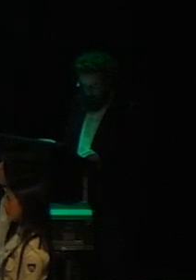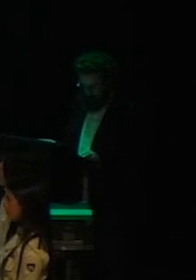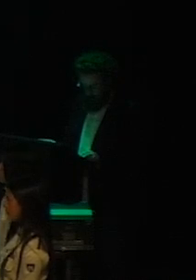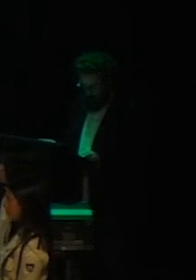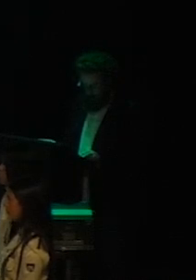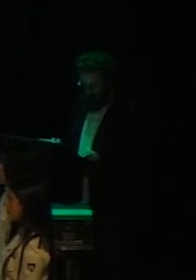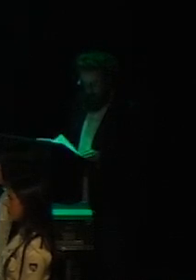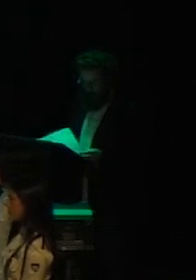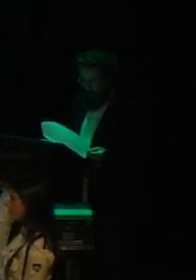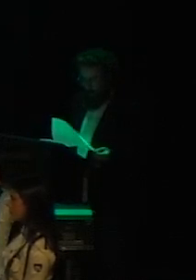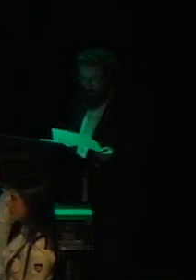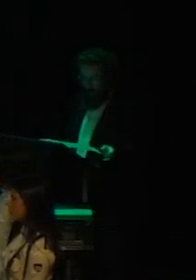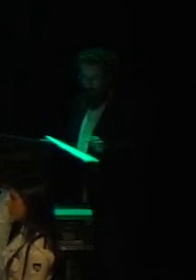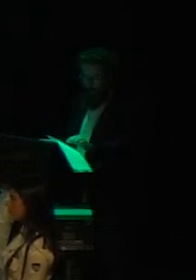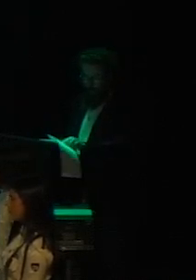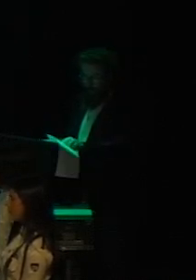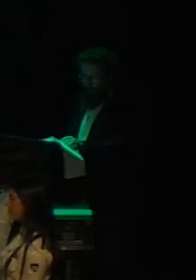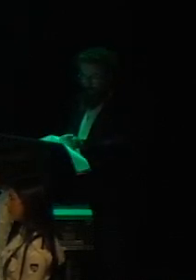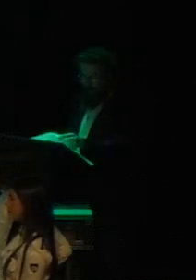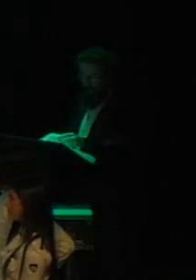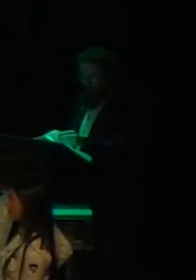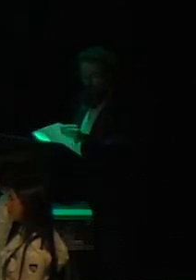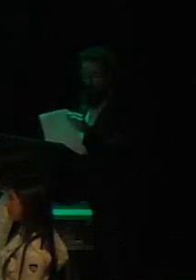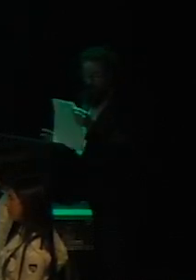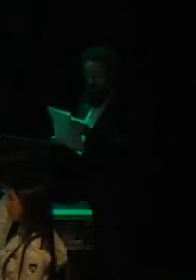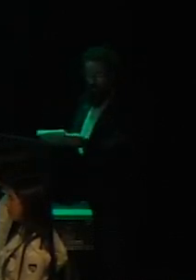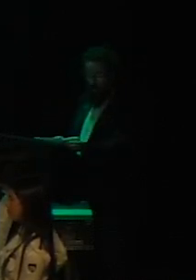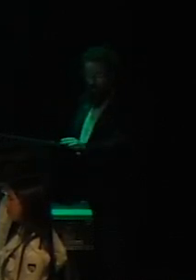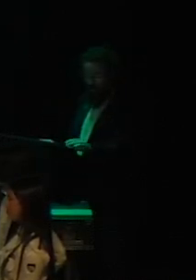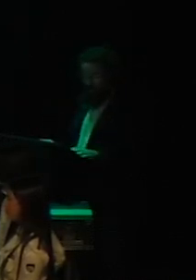bem eficaz. Por favor, não nos tratem assim.